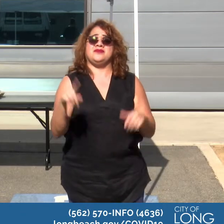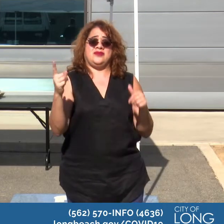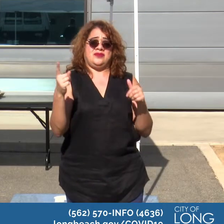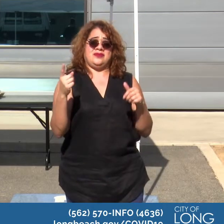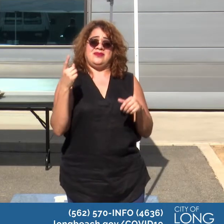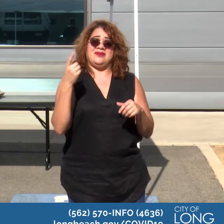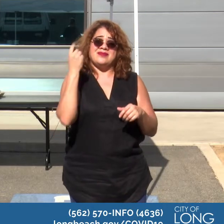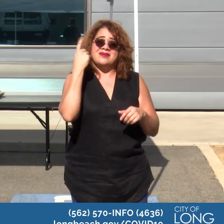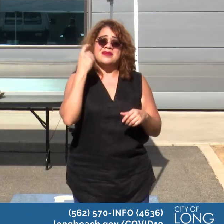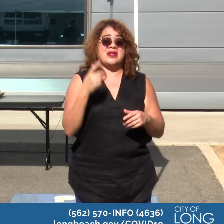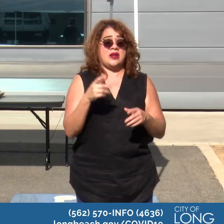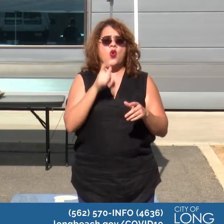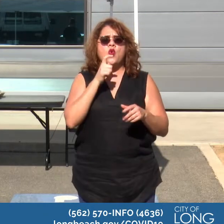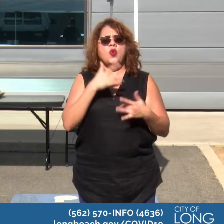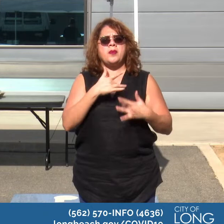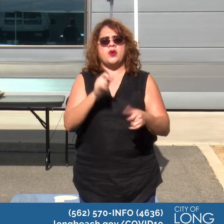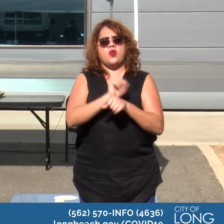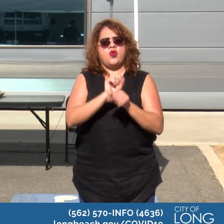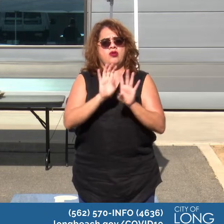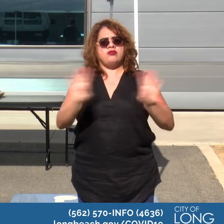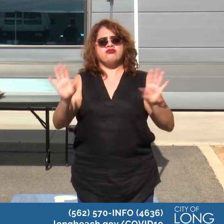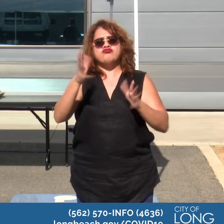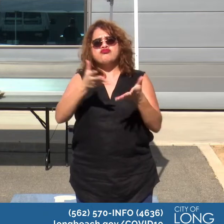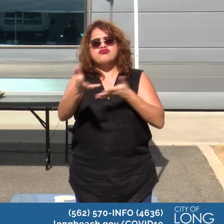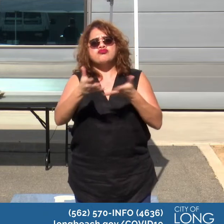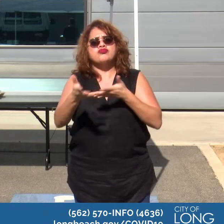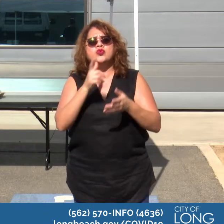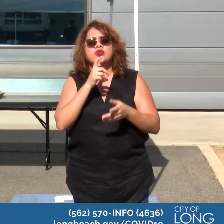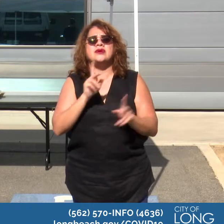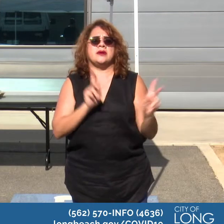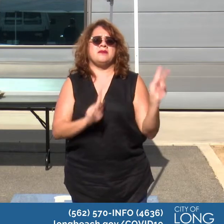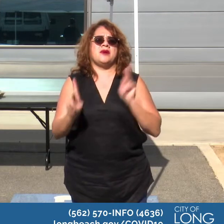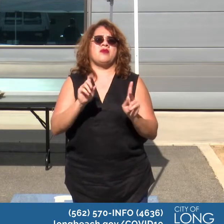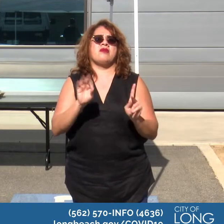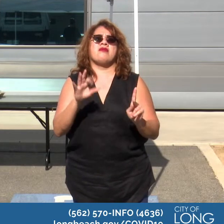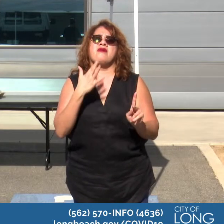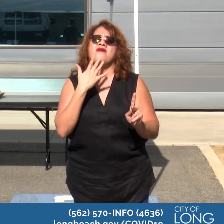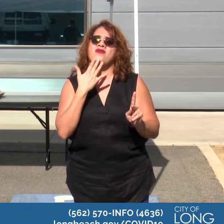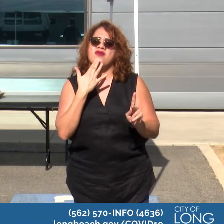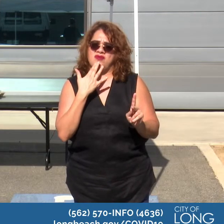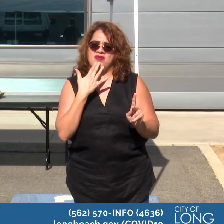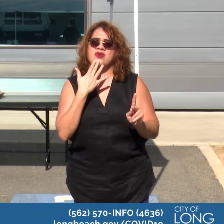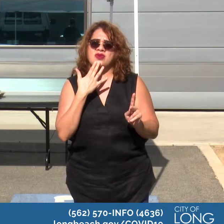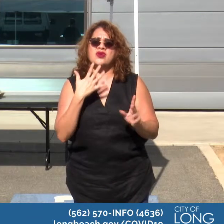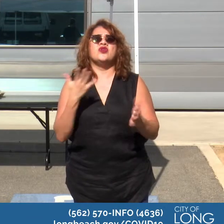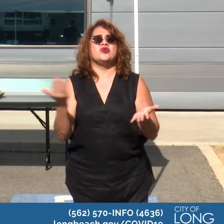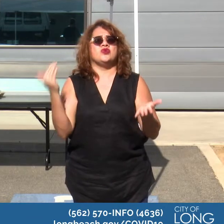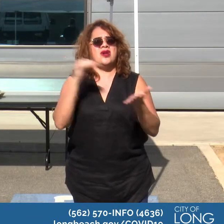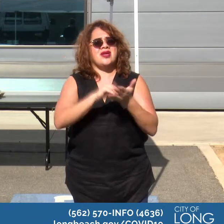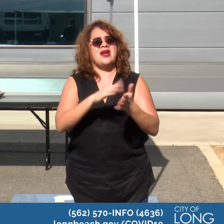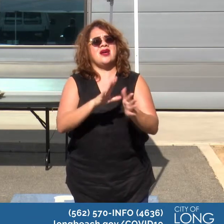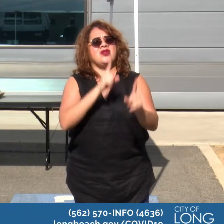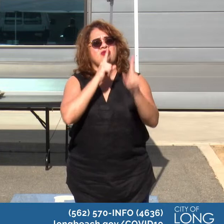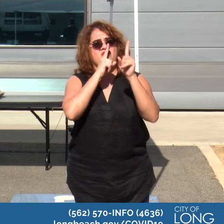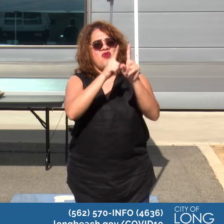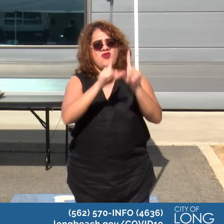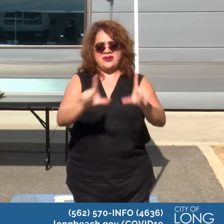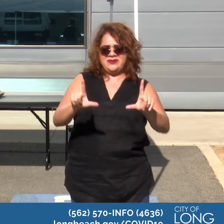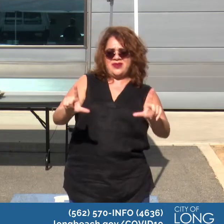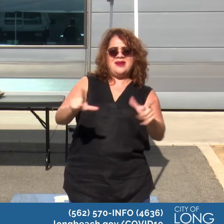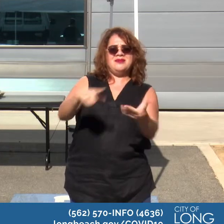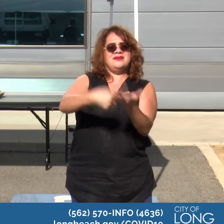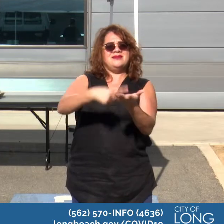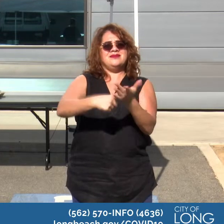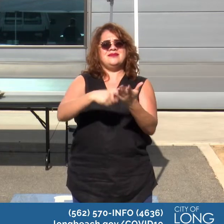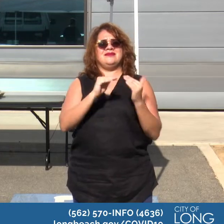lo que hace que vacunarlos también sea una cuestión de equidad. Nuestros residentes afroamericanos y